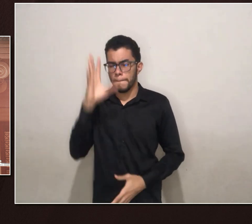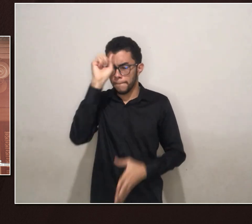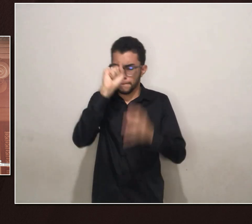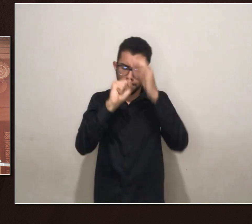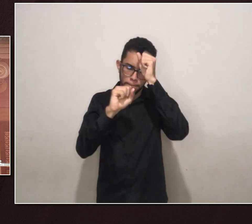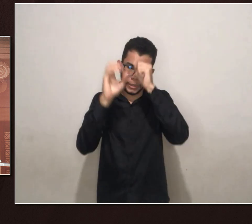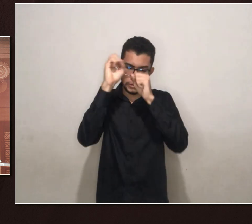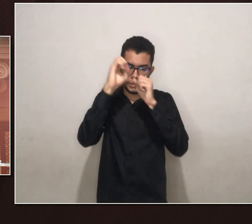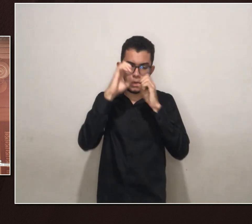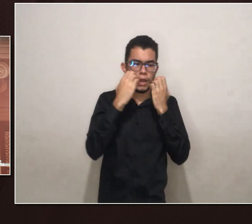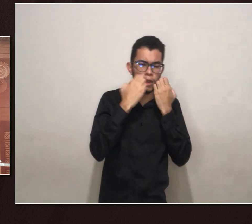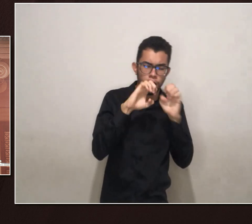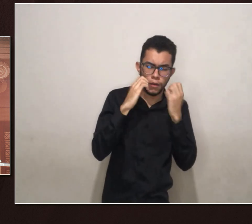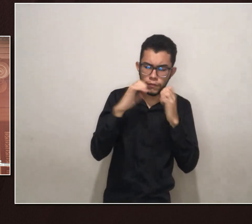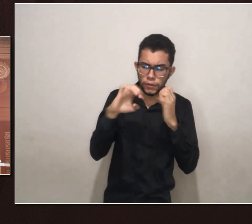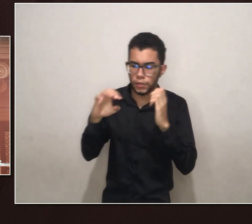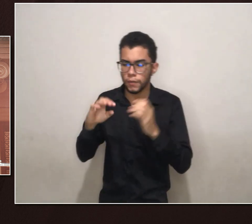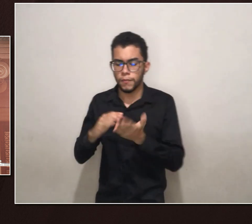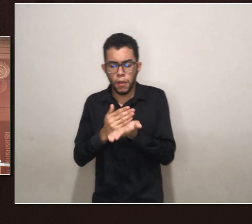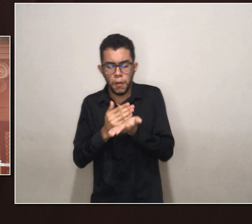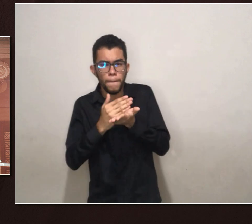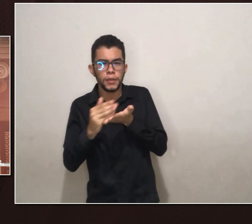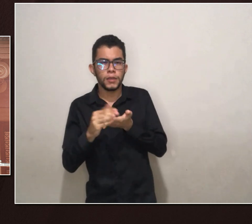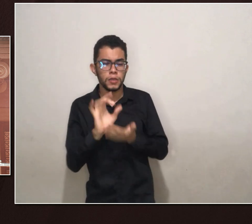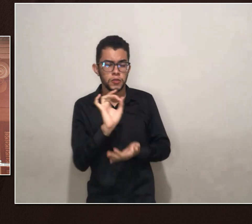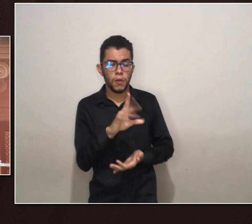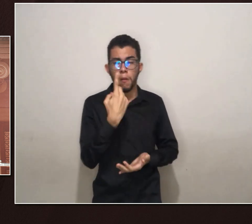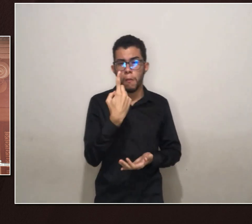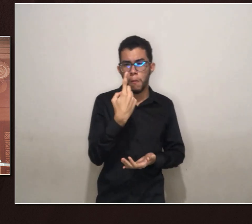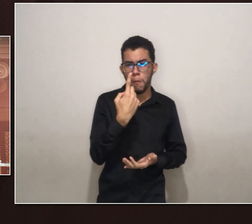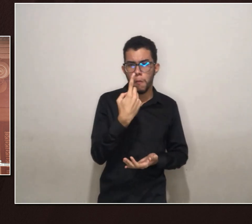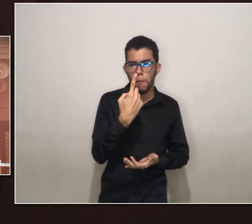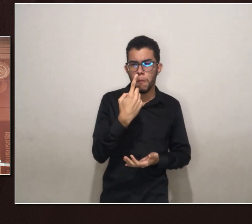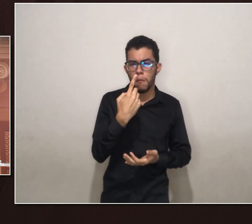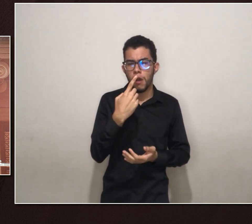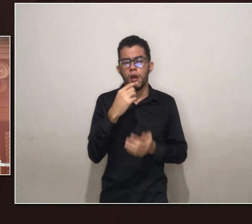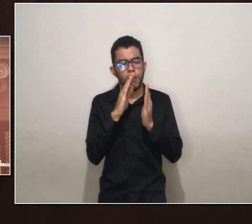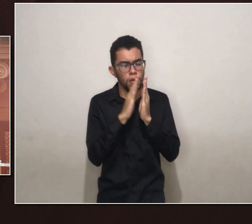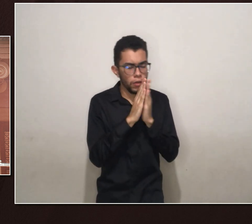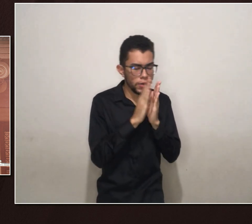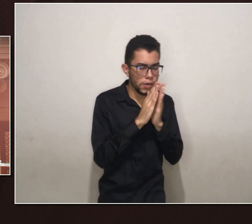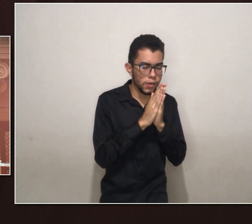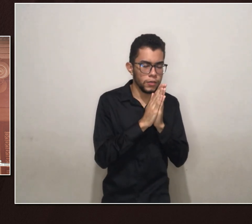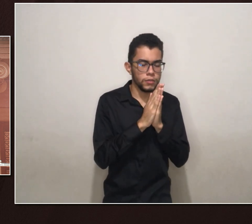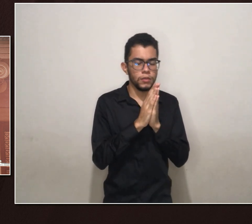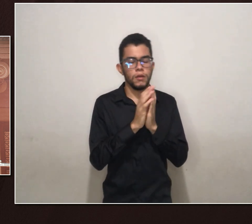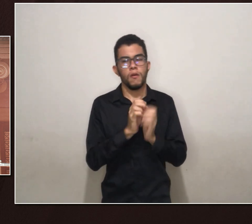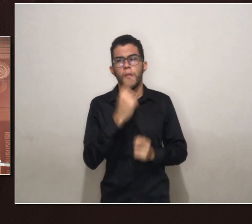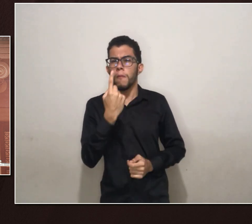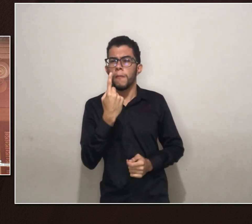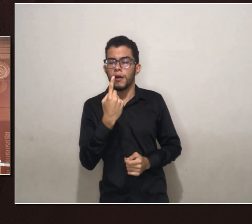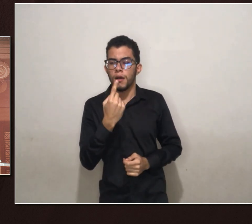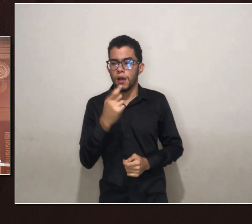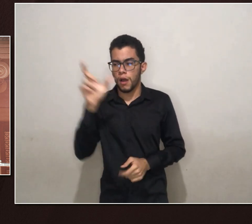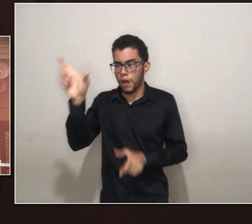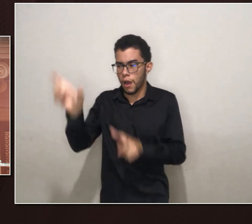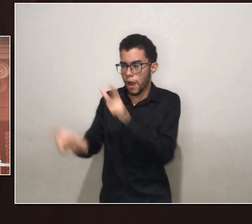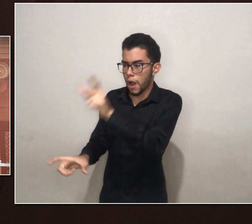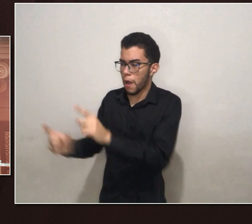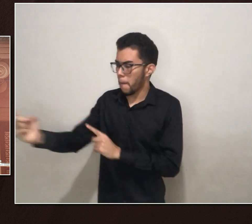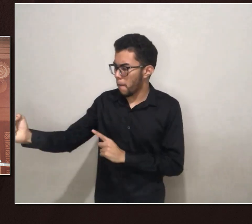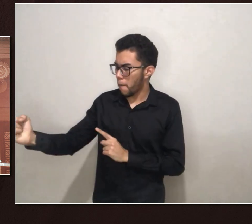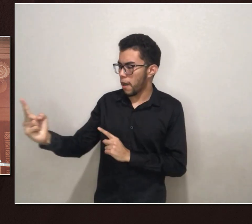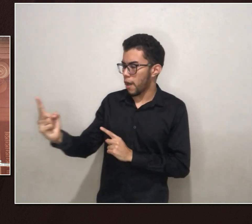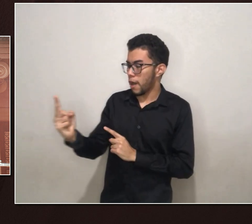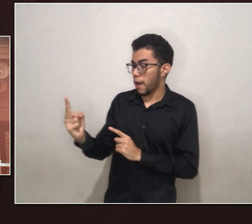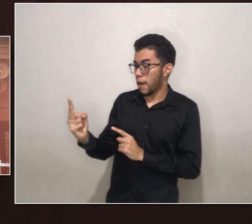uma oração, né? Deixa escapar da sua boca quando você está diante de uma pessoa e você tem medo, você não sabe como